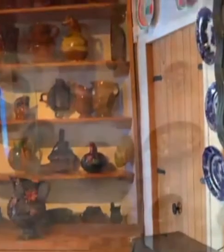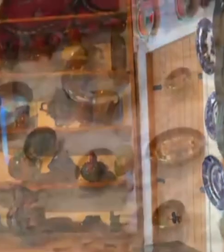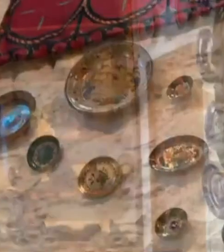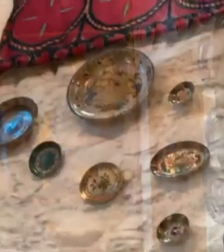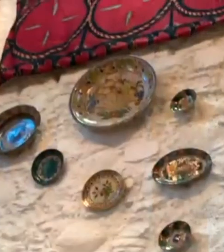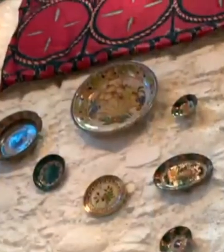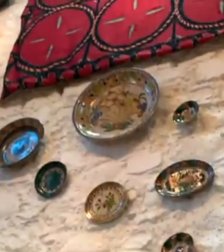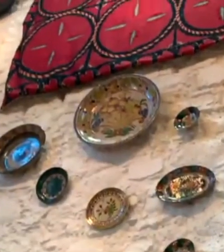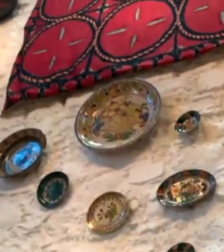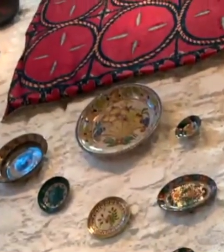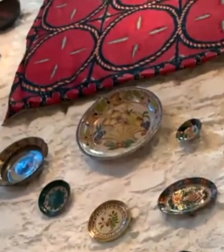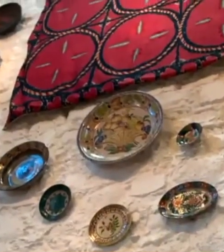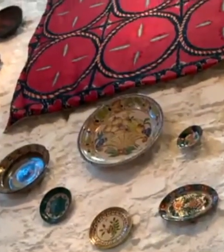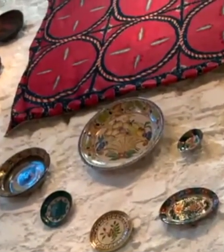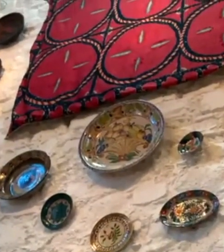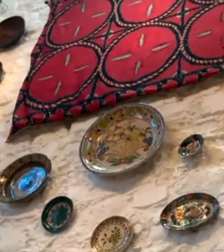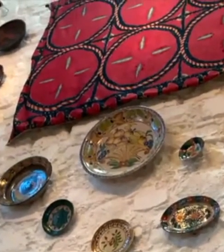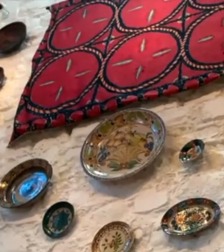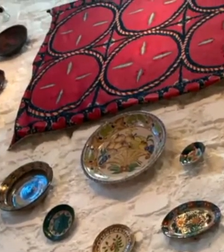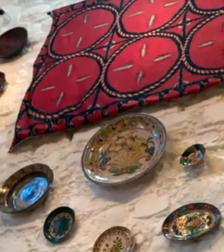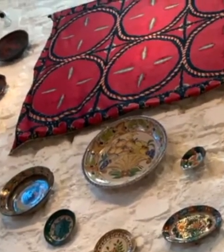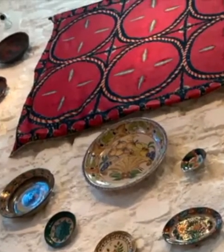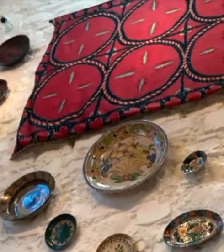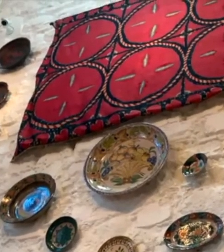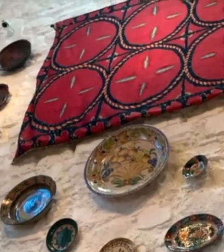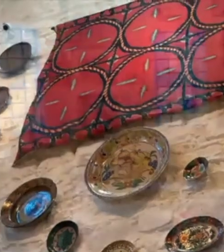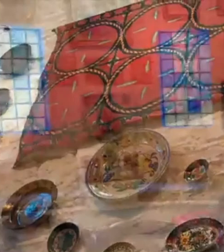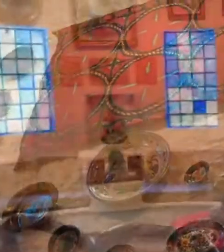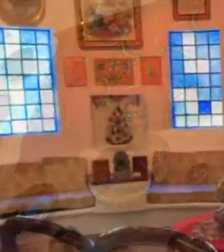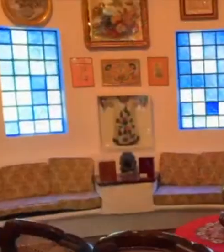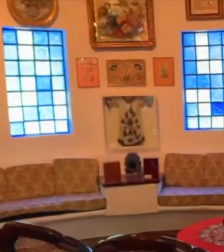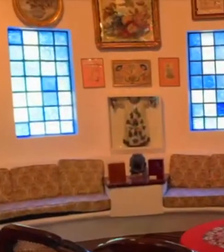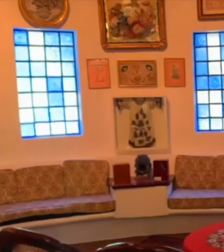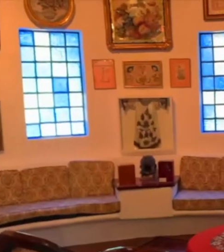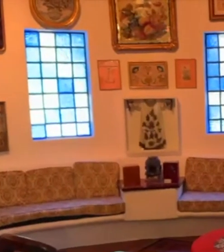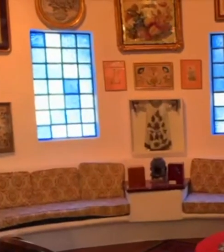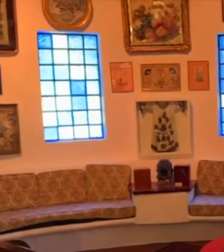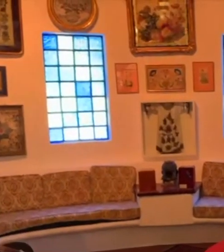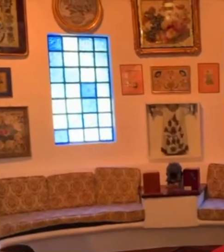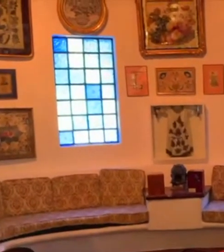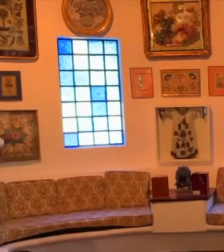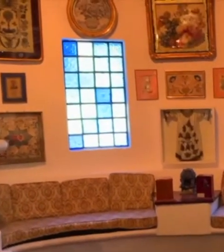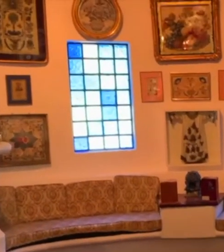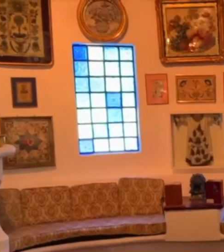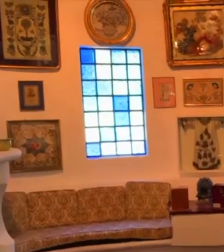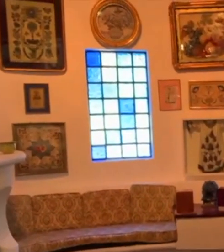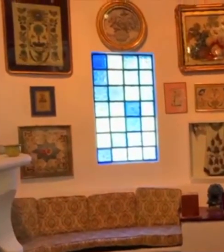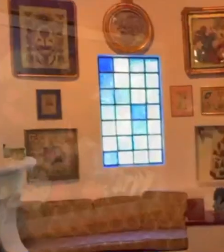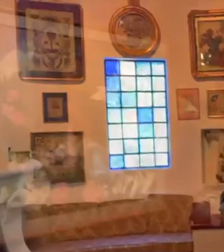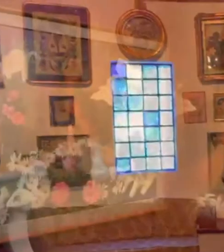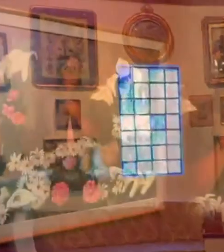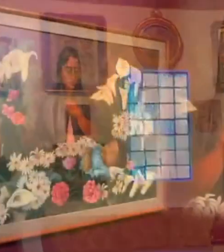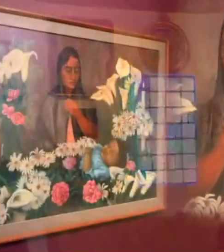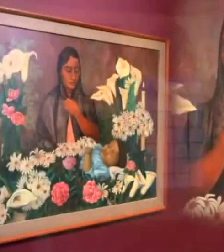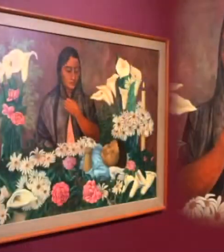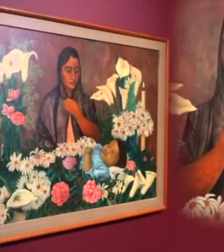べ、スペイン征服前の芸術作品やステンドグラスなどで家を飾っていました。